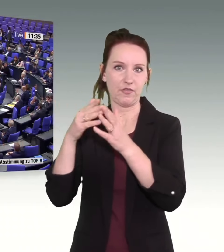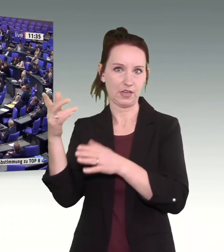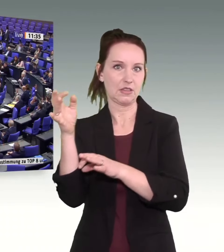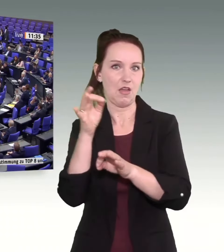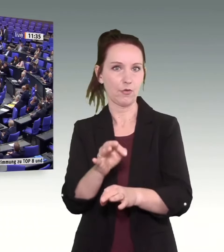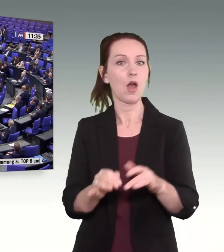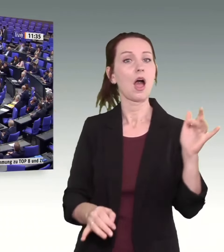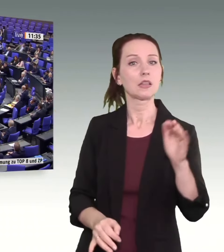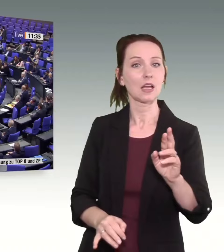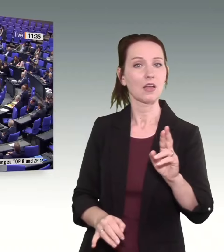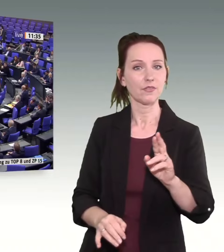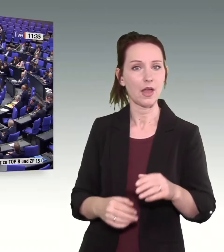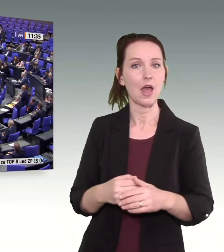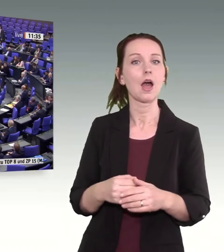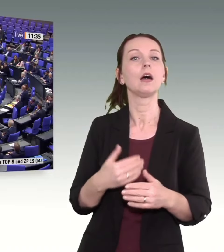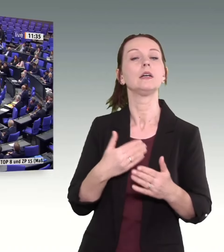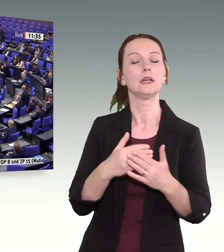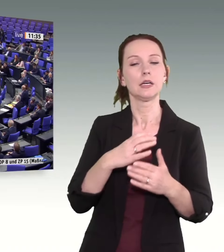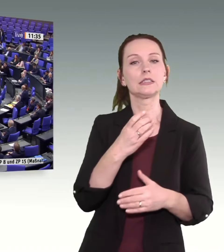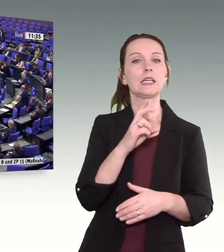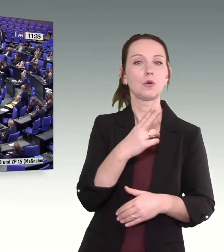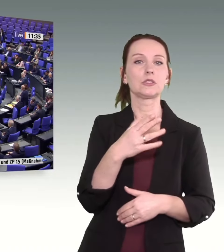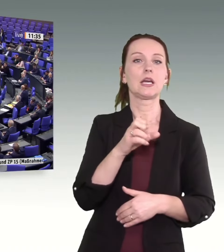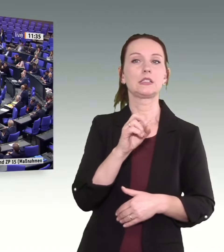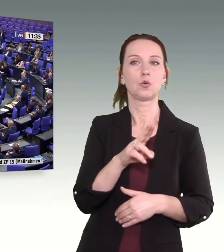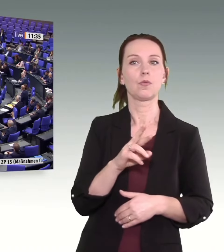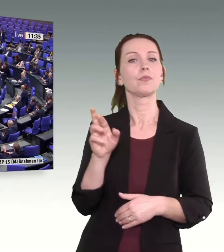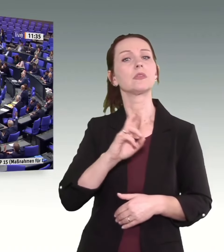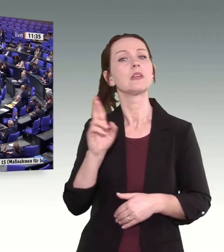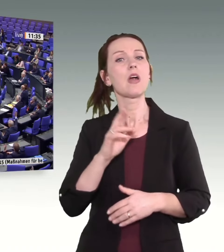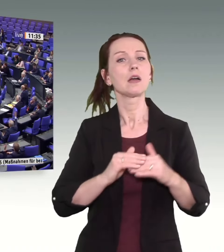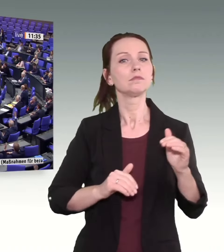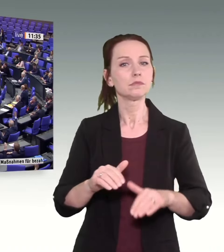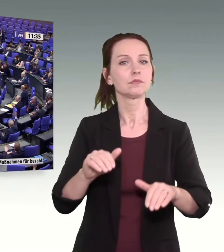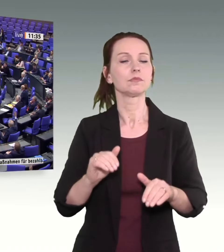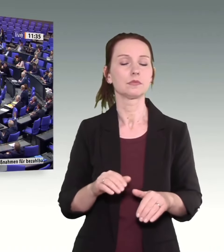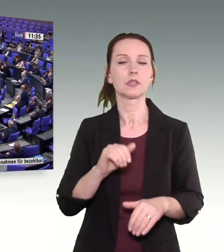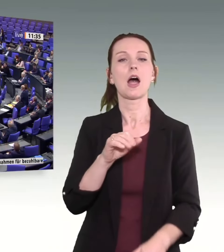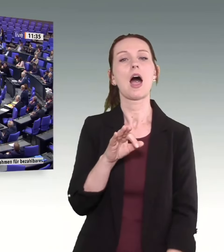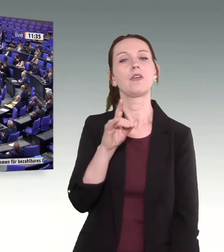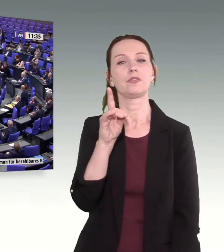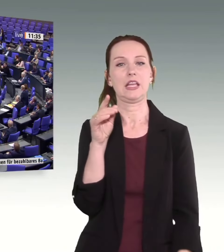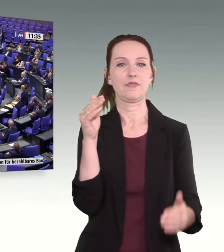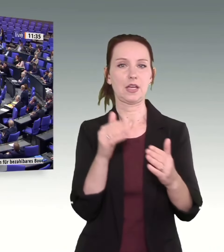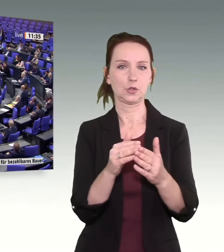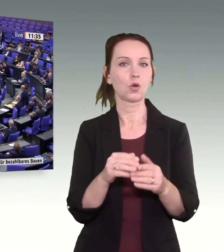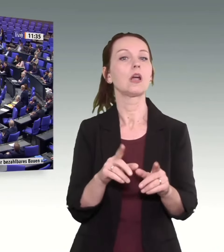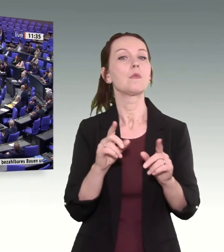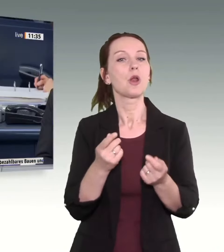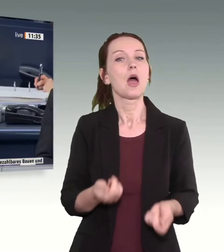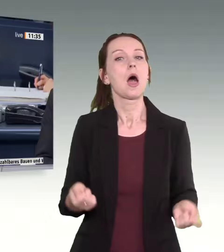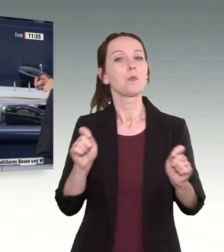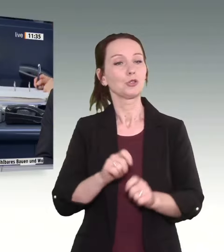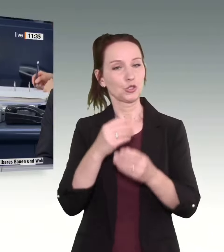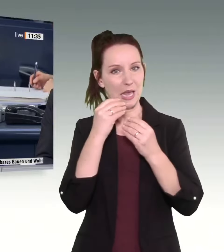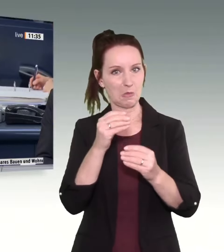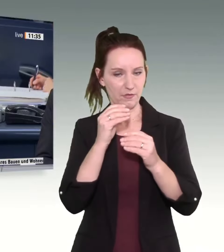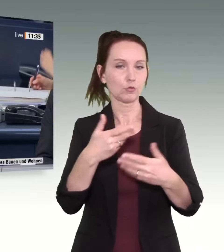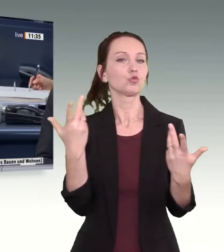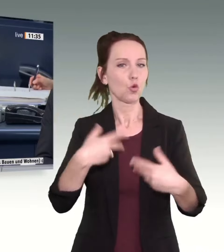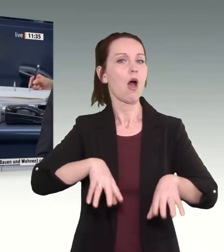sind die CDU und CSU. Wer enthält sich? Das ist die AfD-Fraktion. Damit ist die Beschlussempfehlung